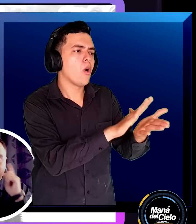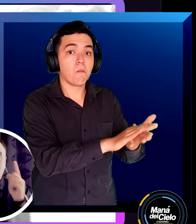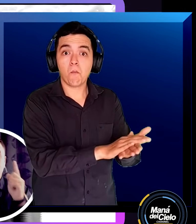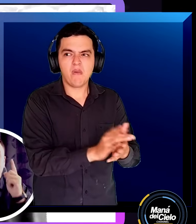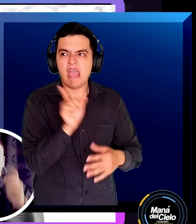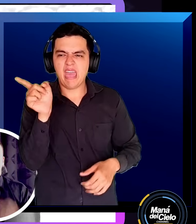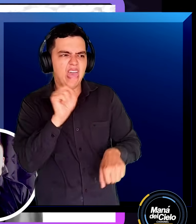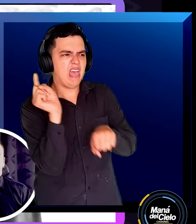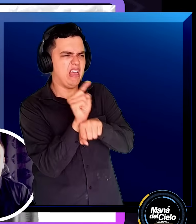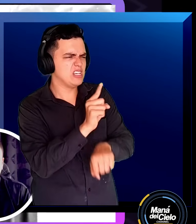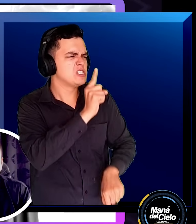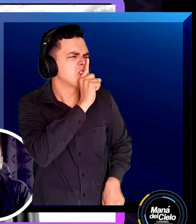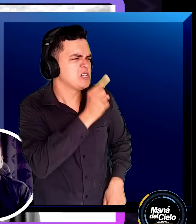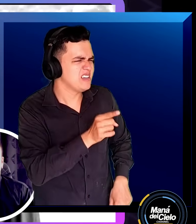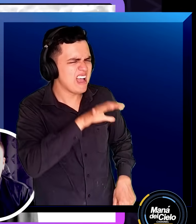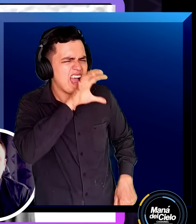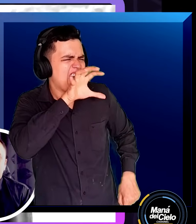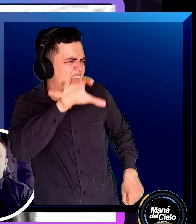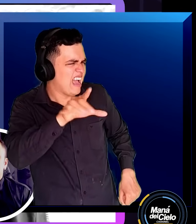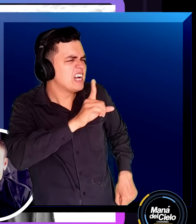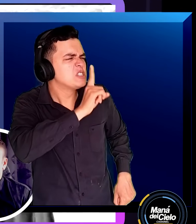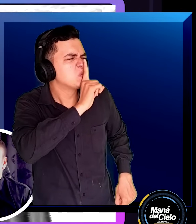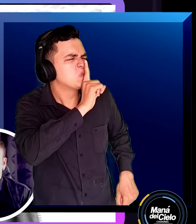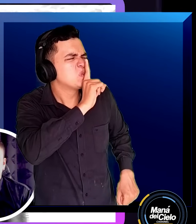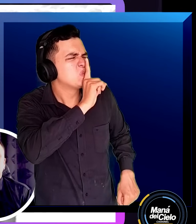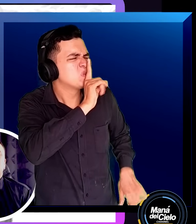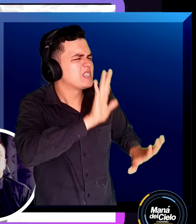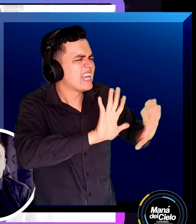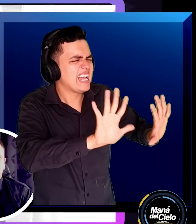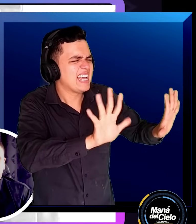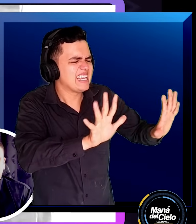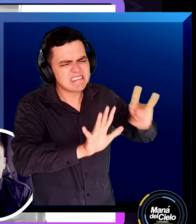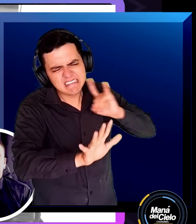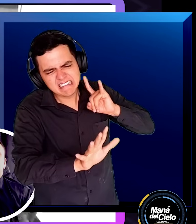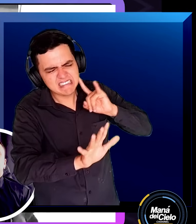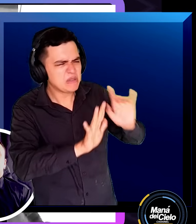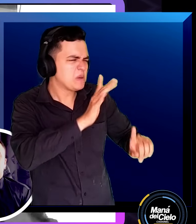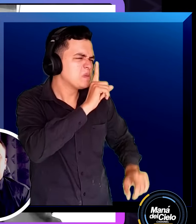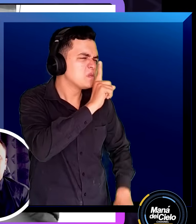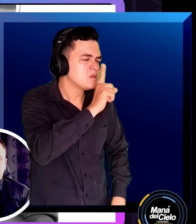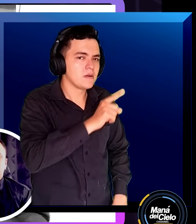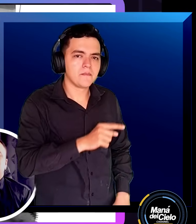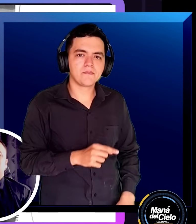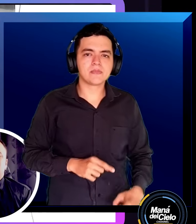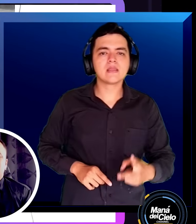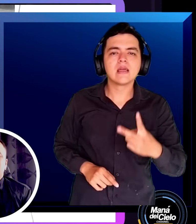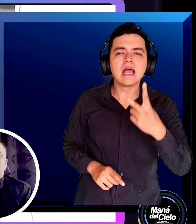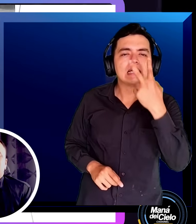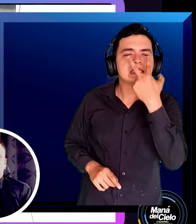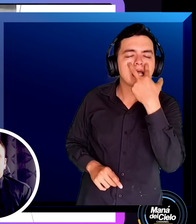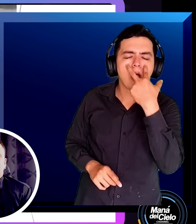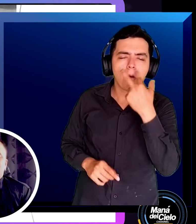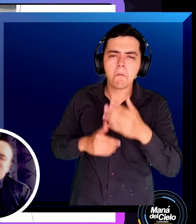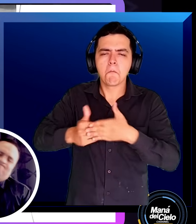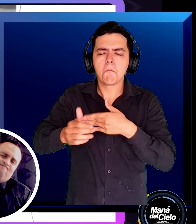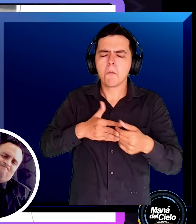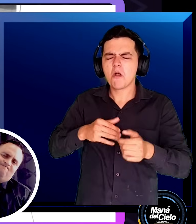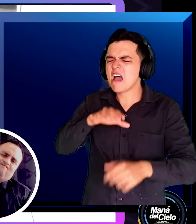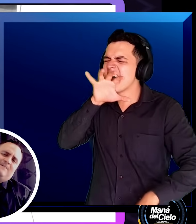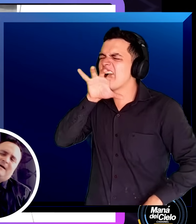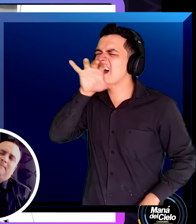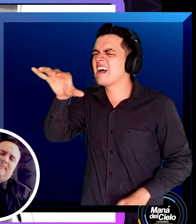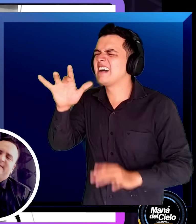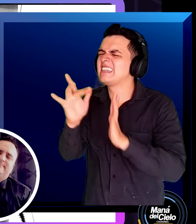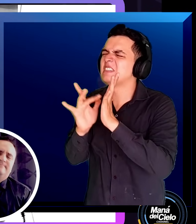corazones, que se calle esa gente que está haciendo tanta bulla. ¡Ay, qué pereza! Tanta bulla, tanta gritería, tanta lágrima. Pero ellos no se dan cuenta que son esas